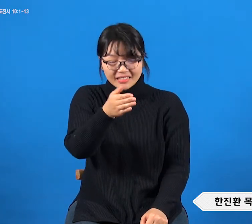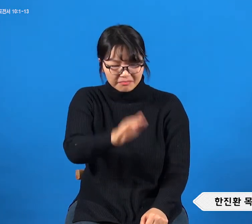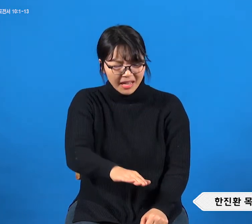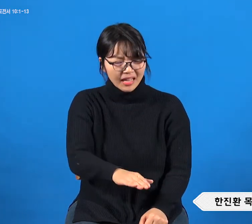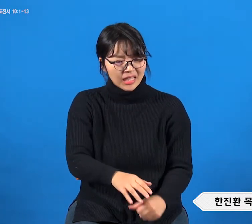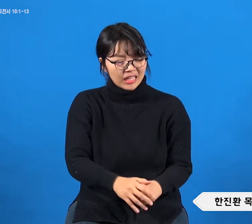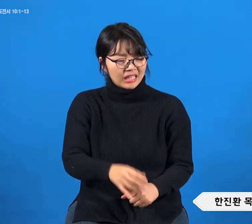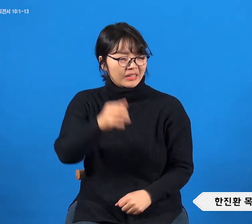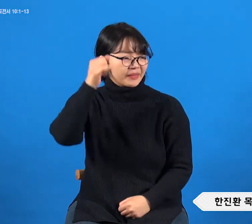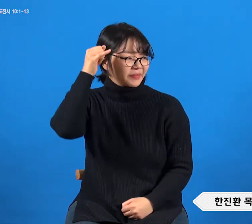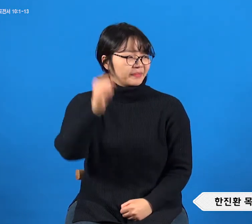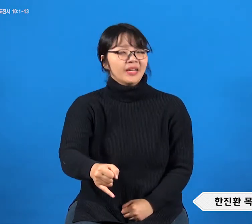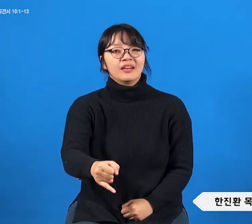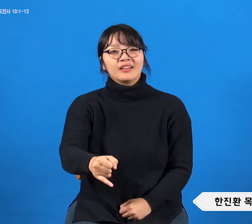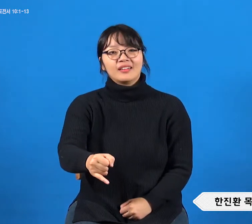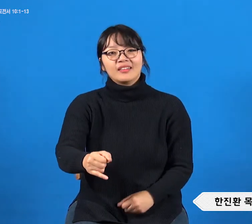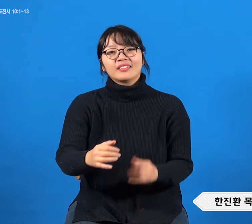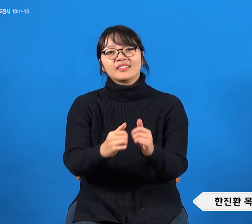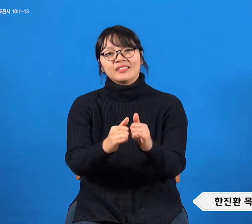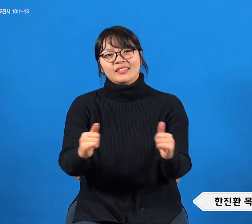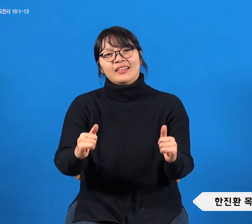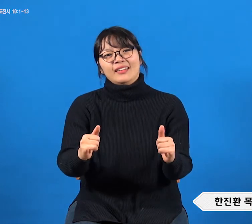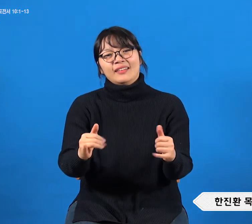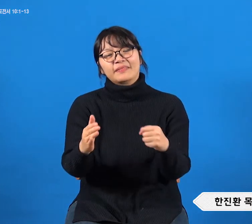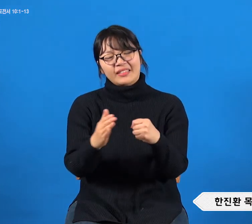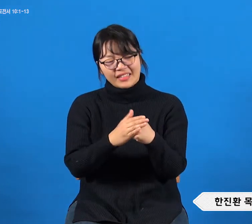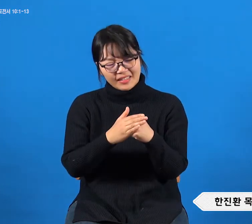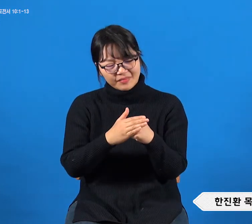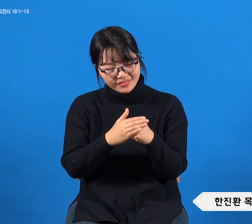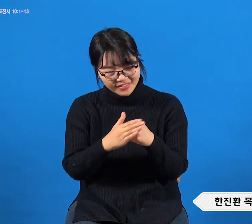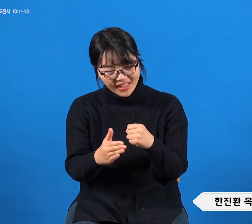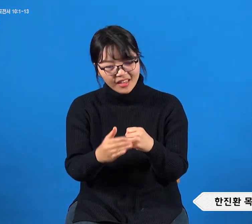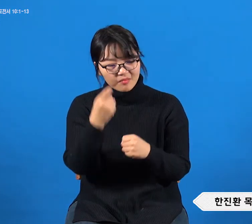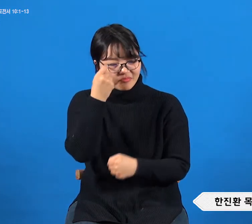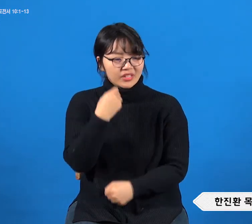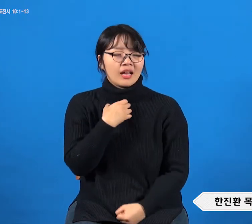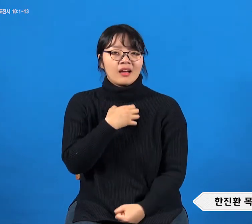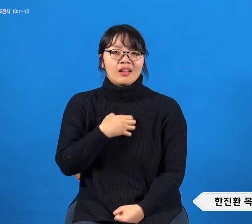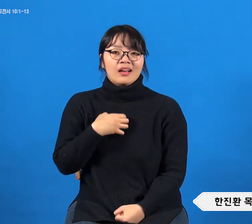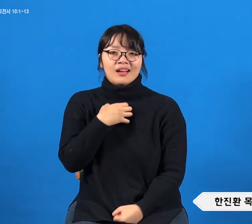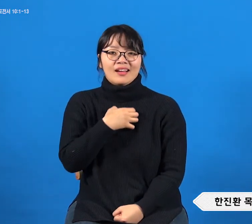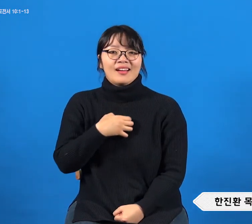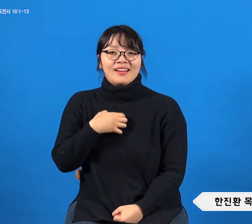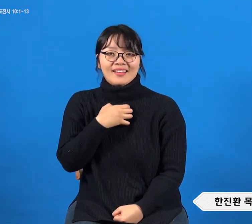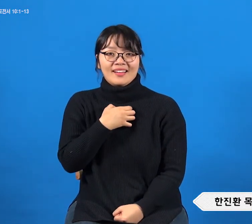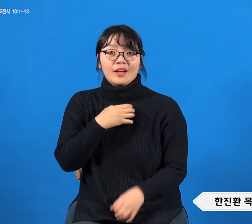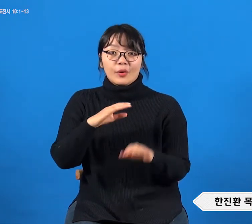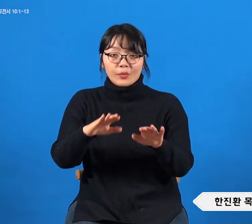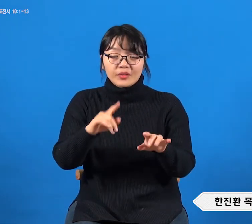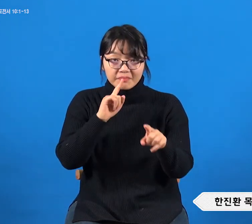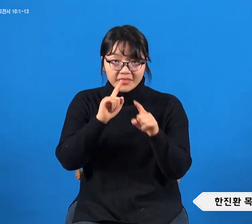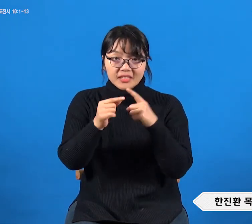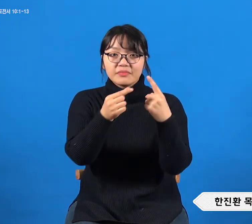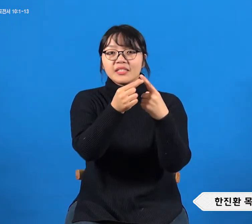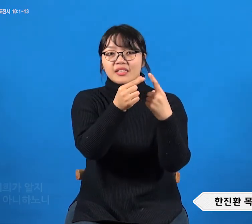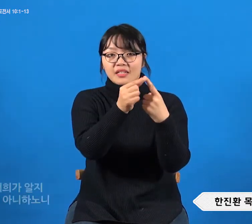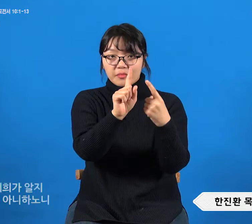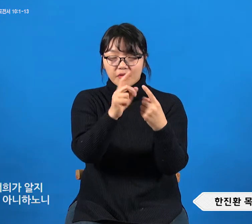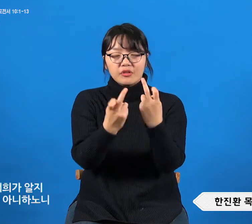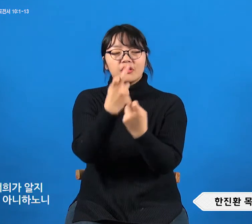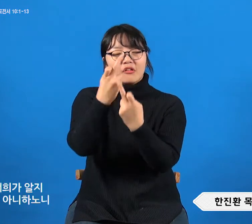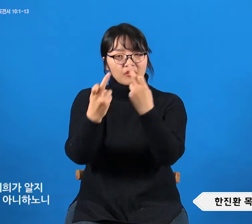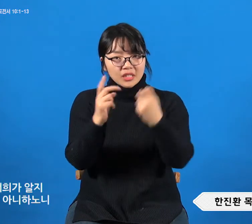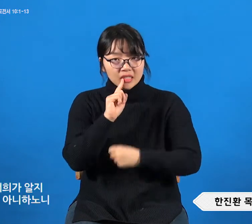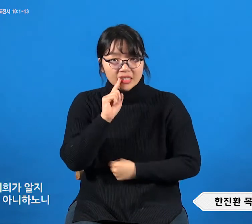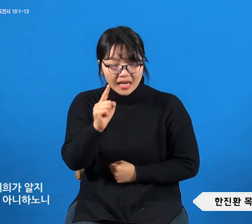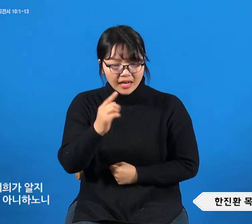인생의 가장 비참한 자리까지 추락해버렸기 때문입니다. 1절을 보면 형제들아